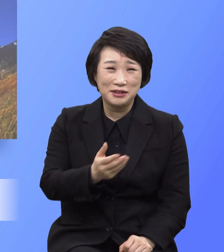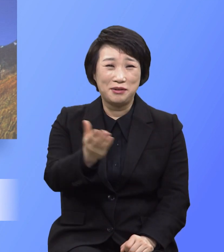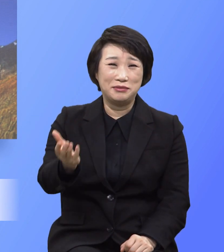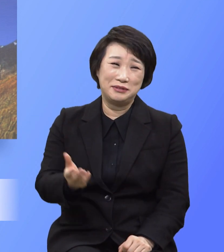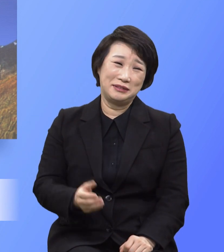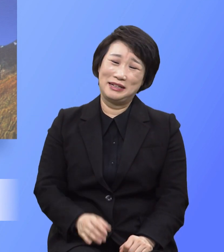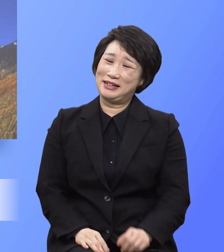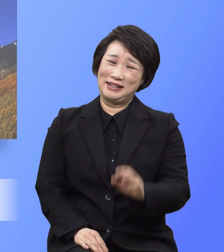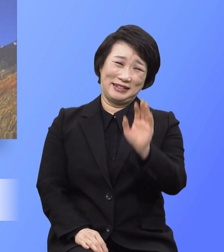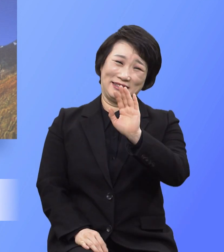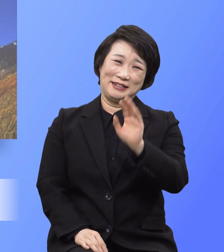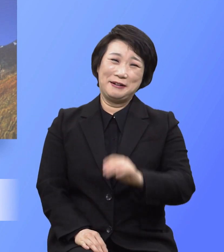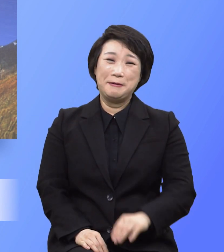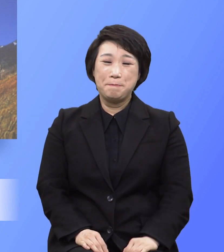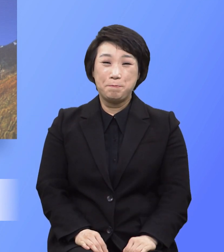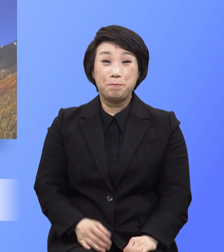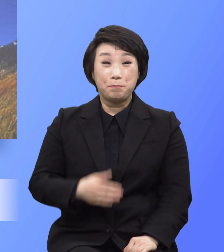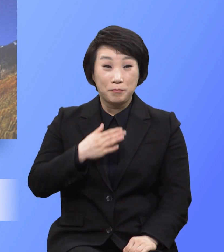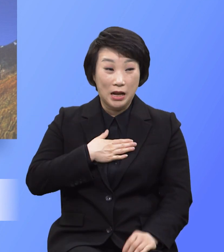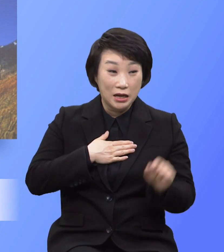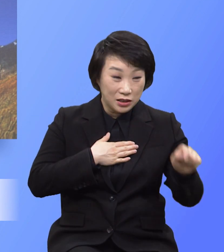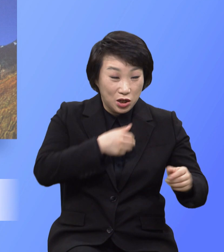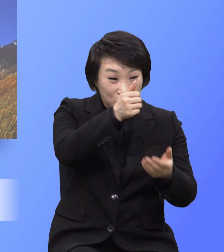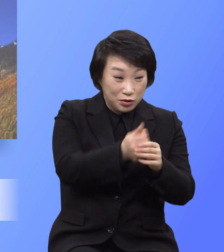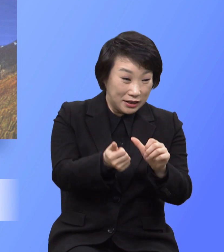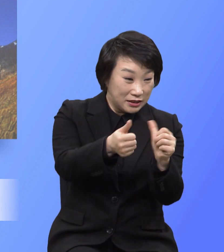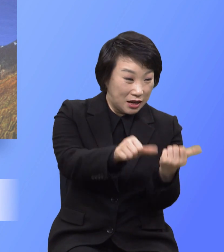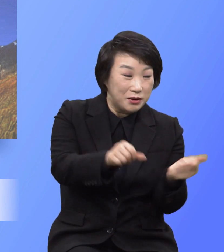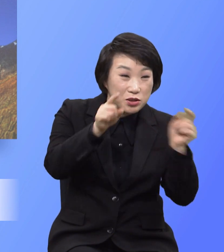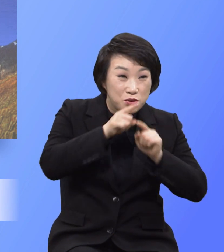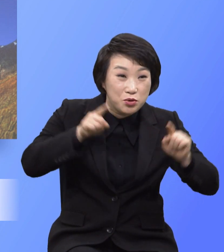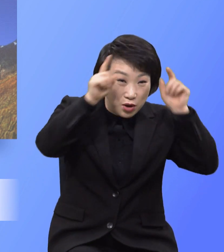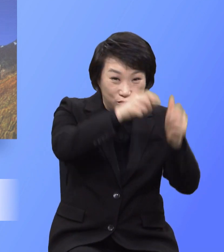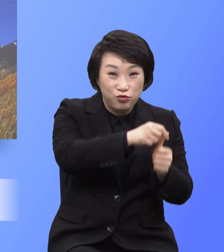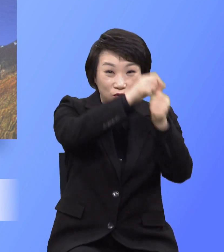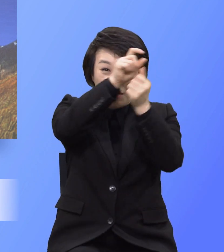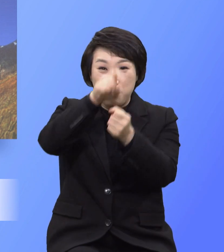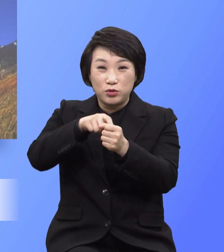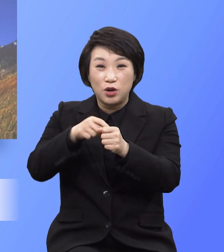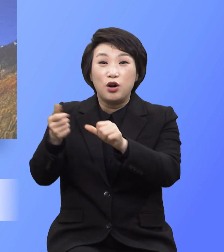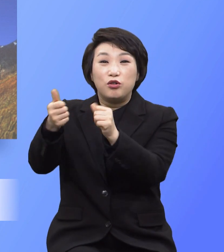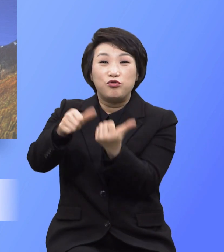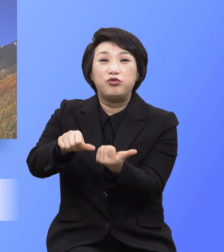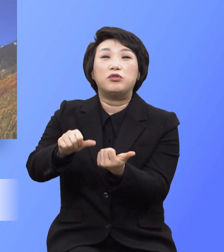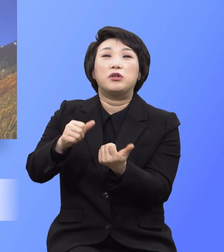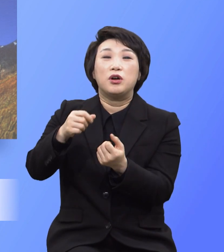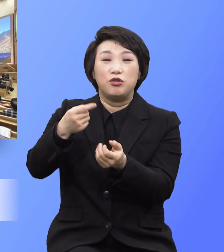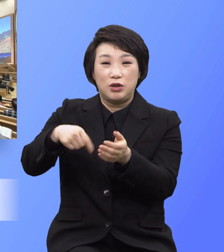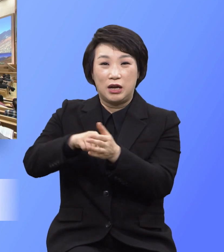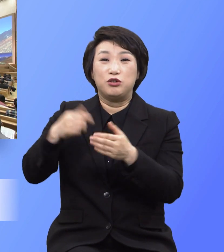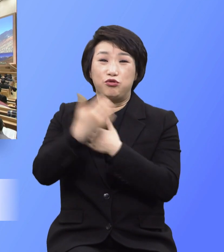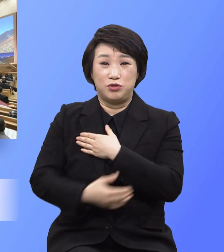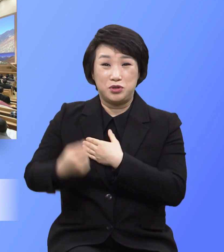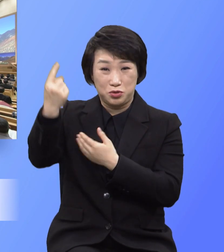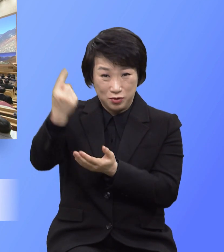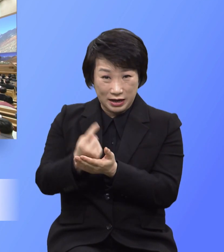달려가라고 오신 분이 아니라 나를 죄와 사망과 지옥에서 구원하려고 죽으실 육신을 갖고 오셨다.